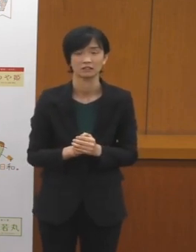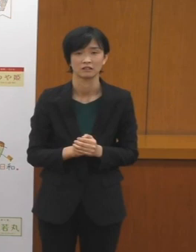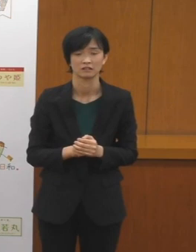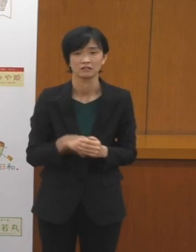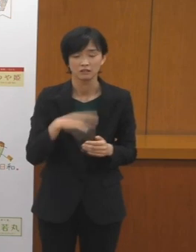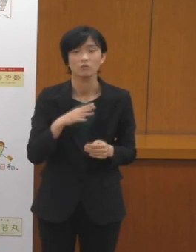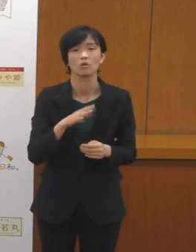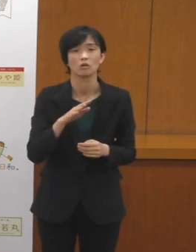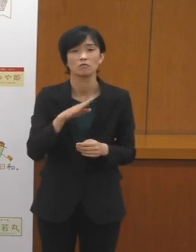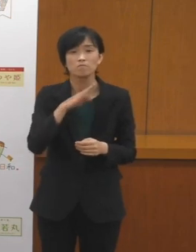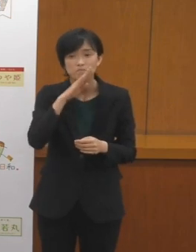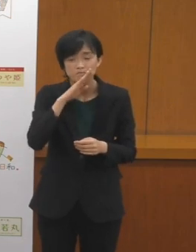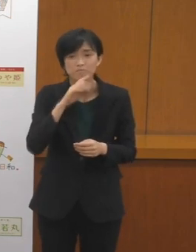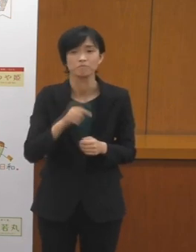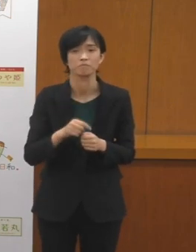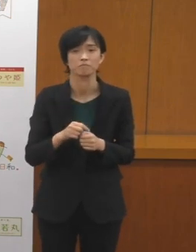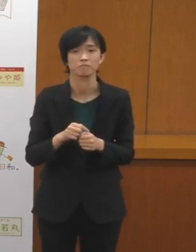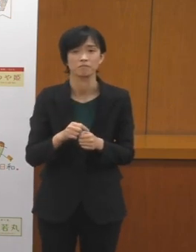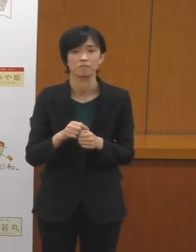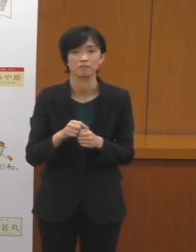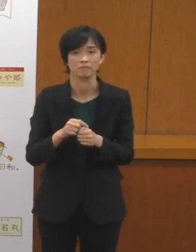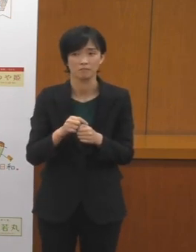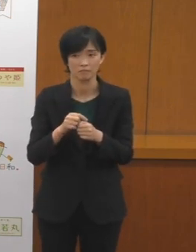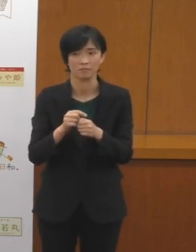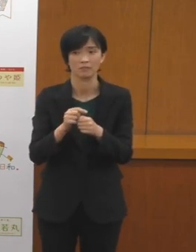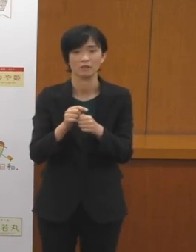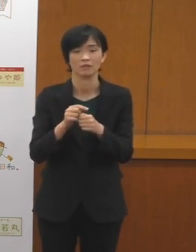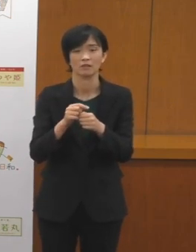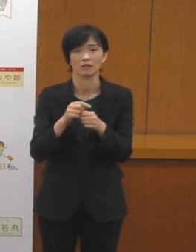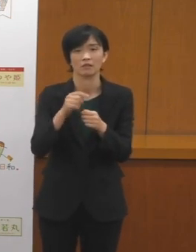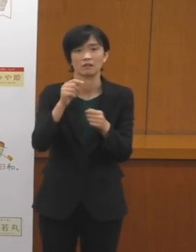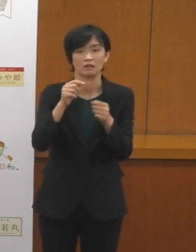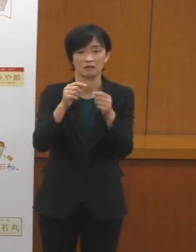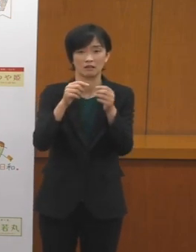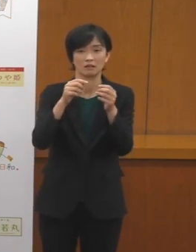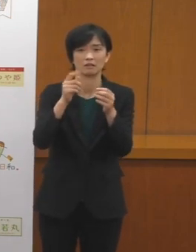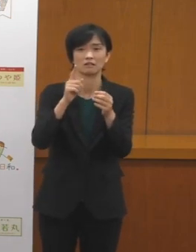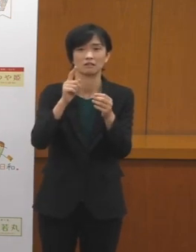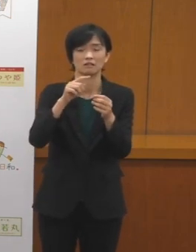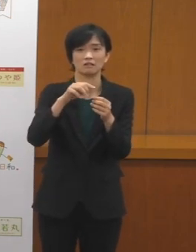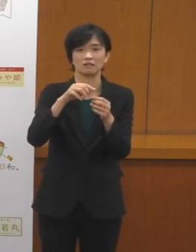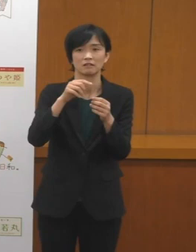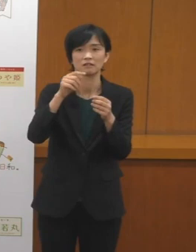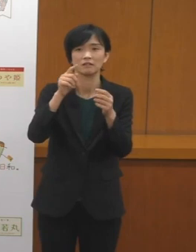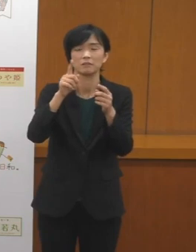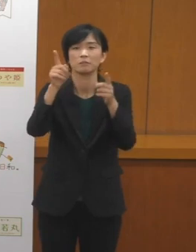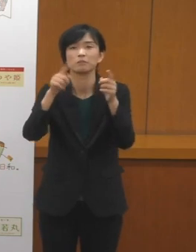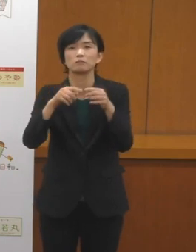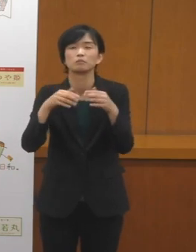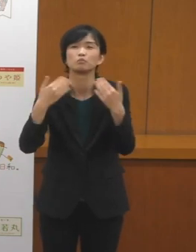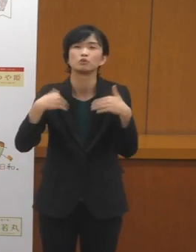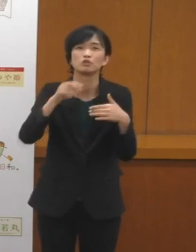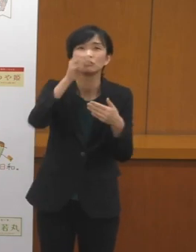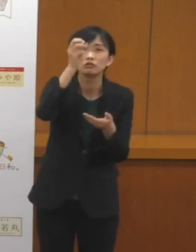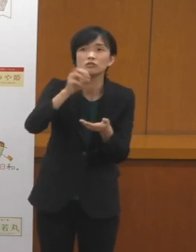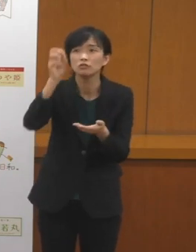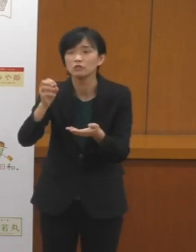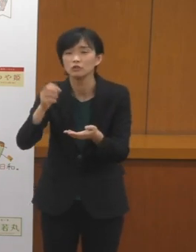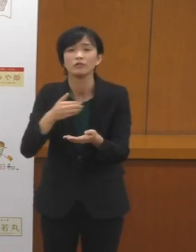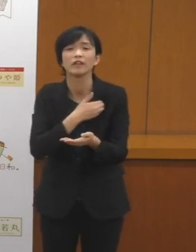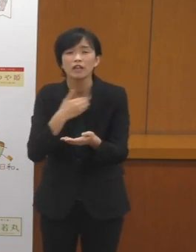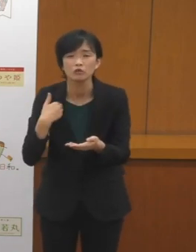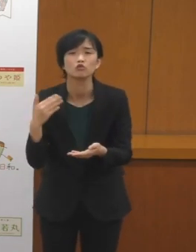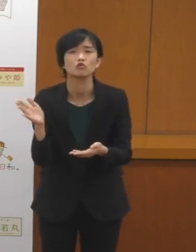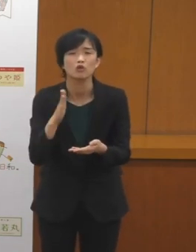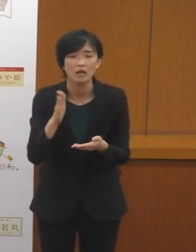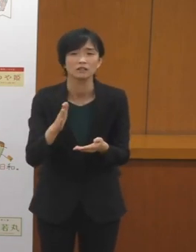ですからまだあの大丈夫なんだというような大丈夫って言葉を使いませんけれどもこれからの